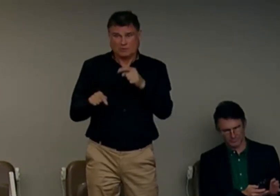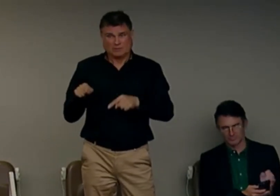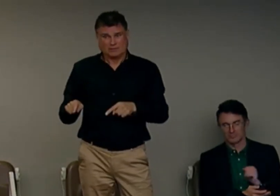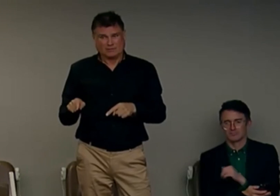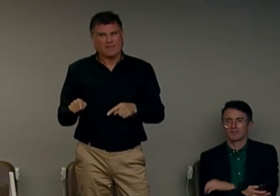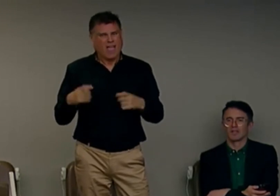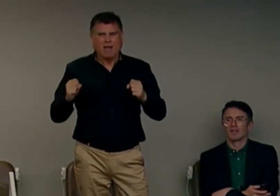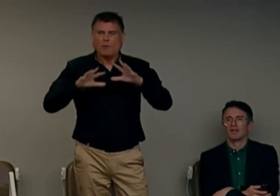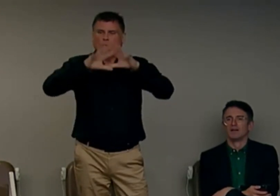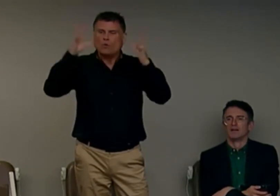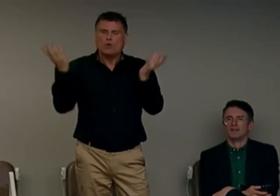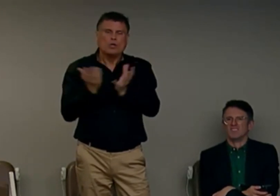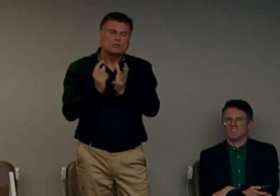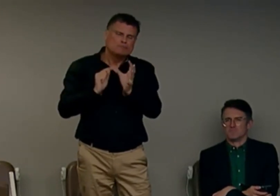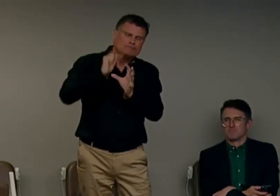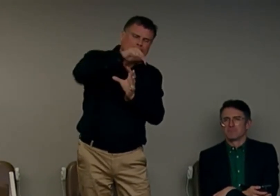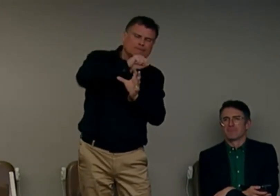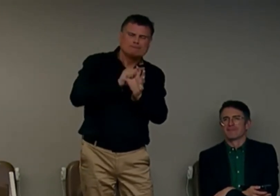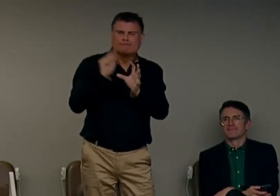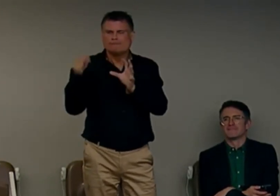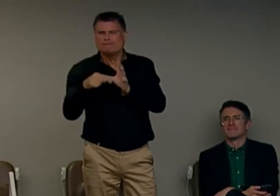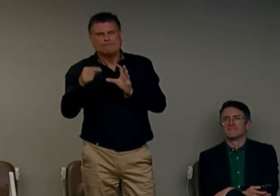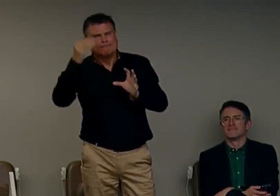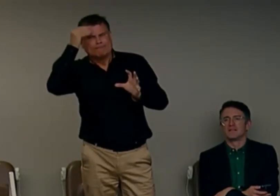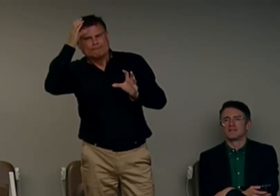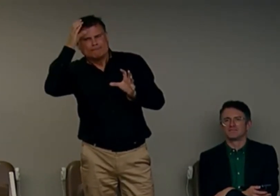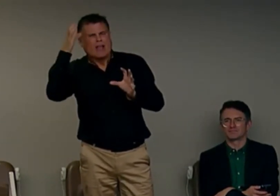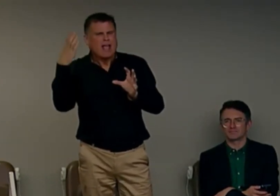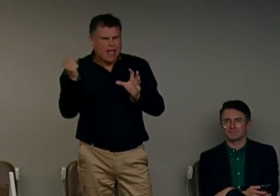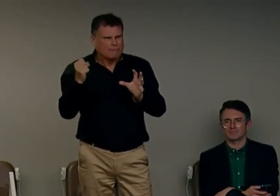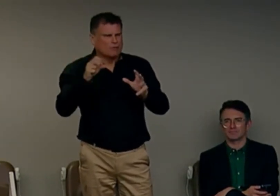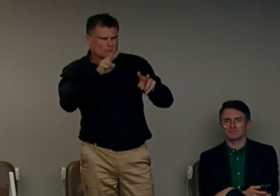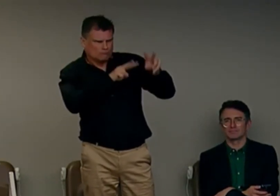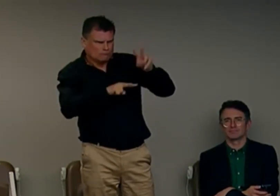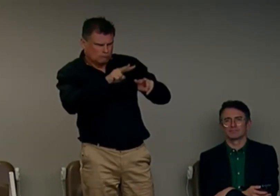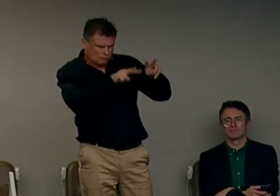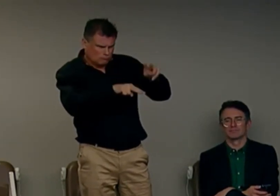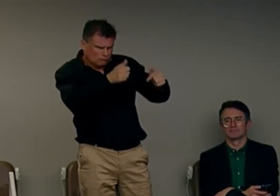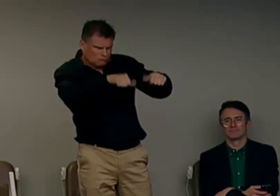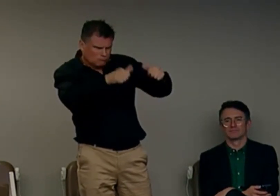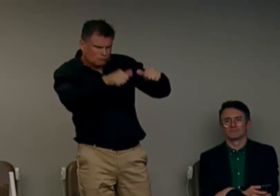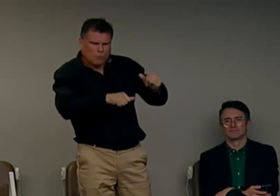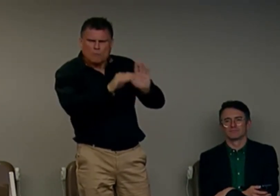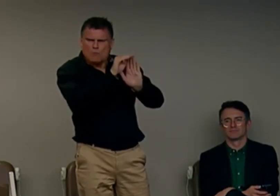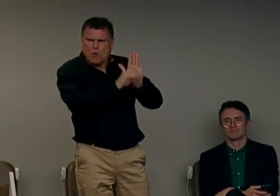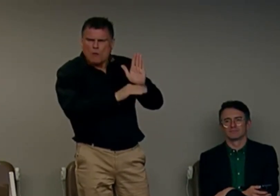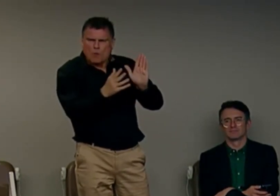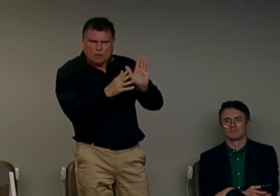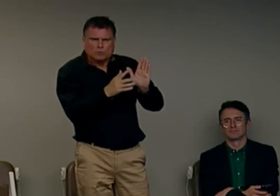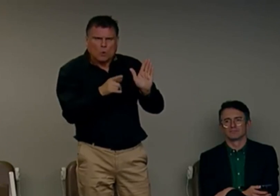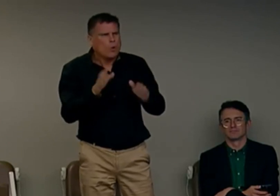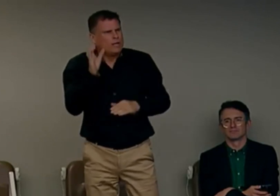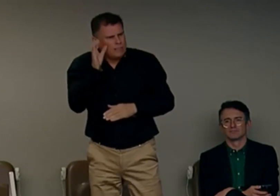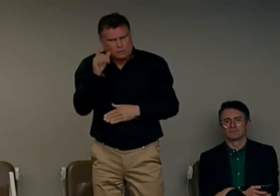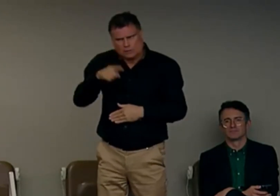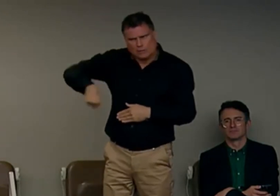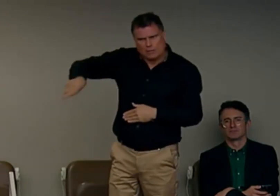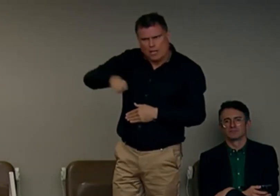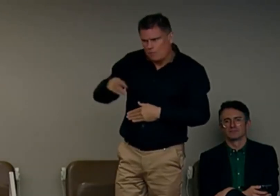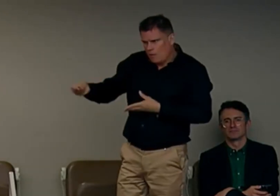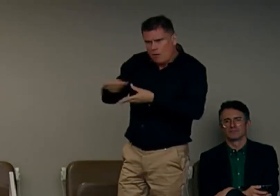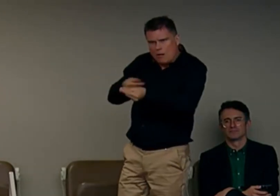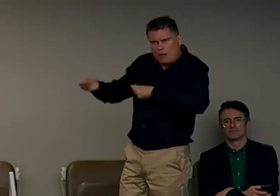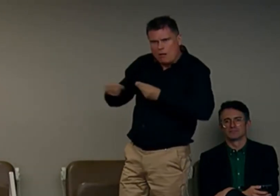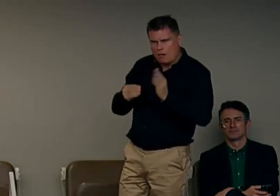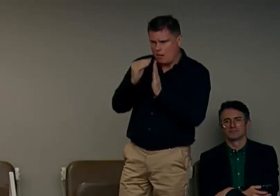pari. Nous savons que de nombreux freins restent encore à lever, les barrières administratives, le coût